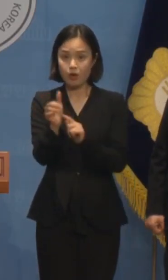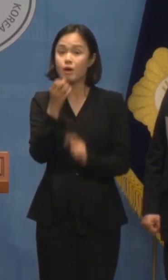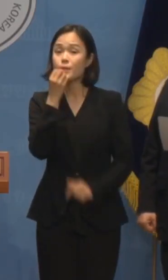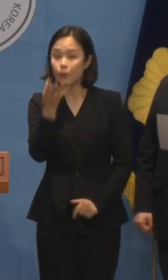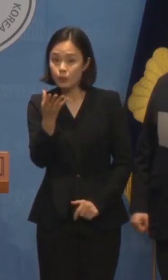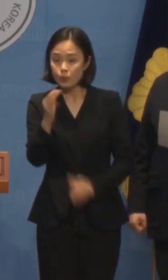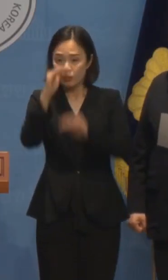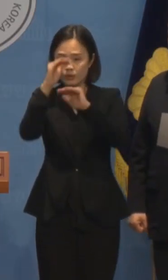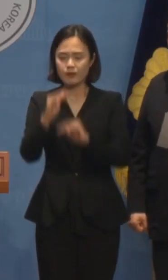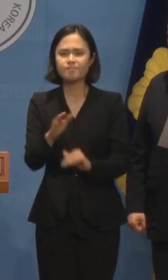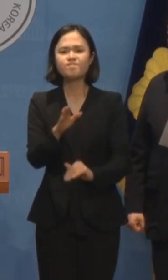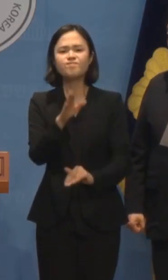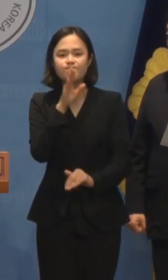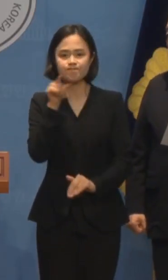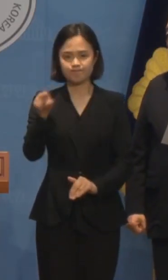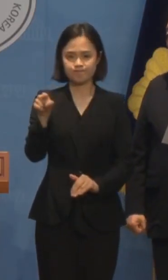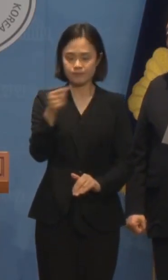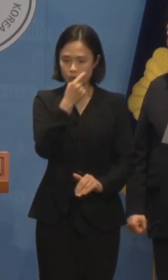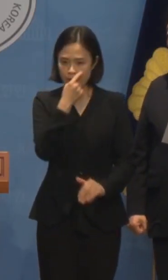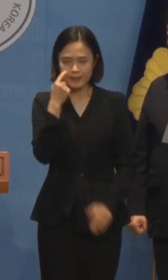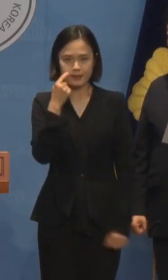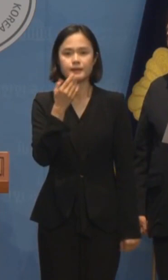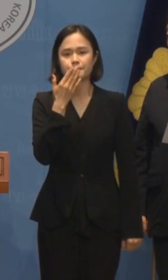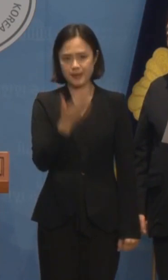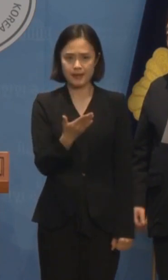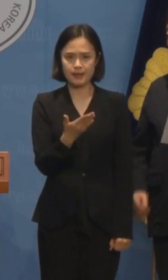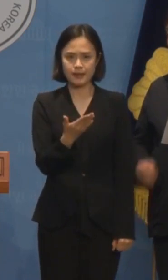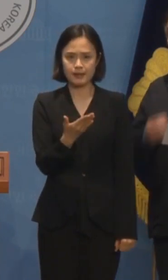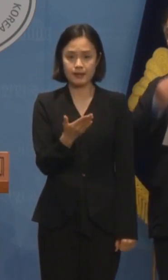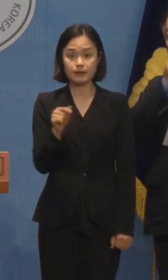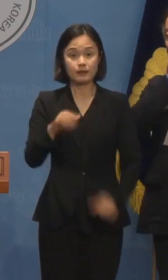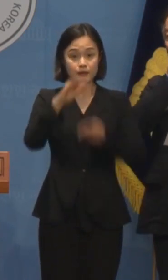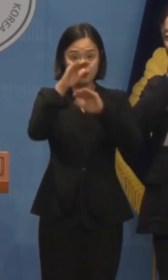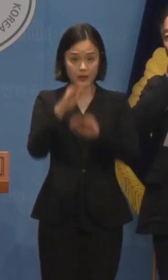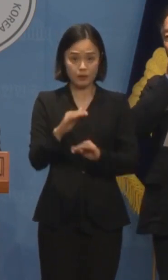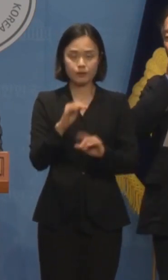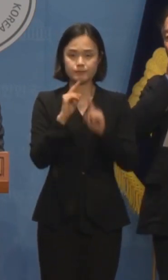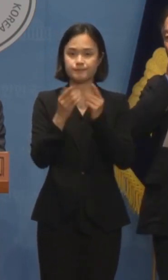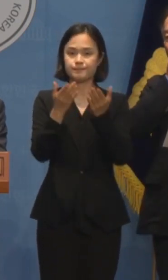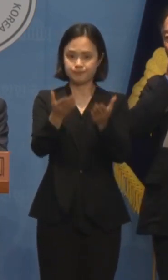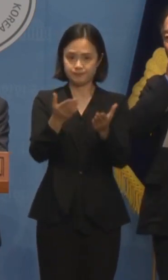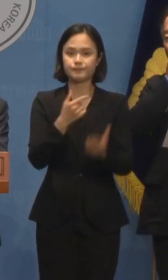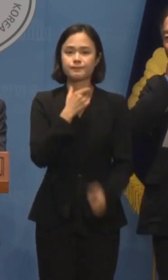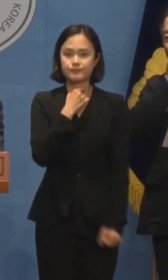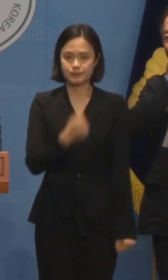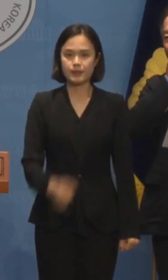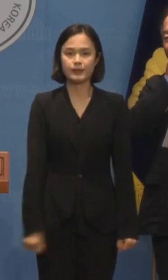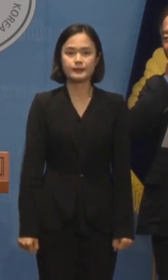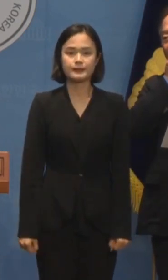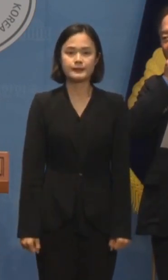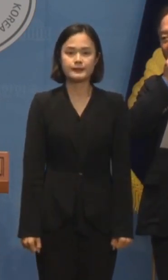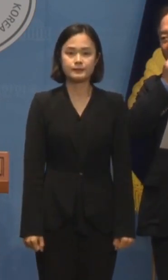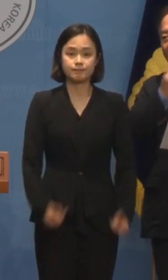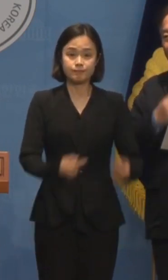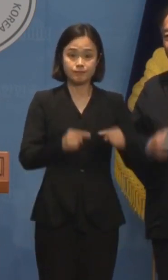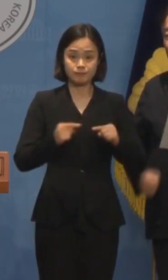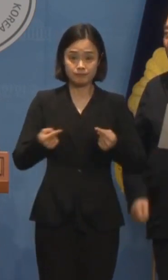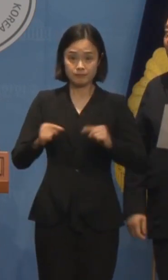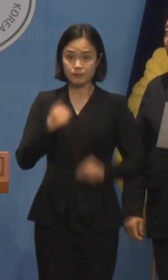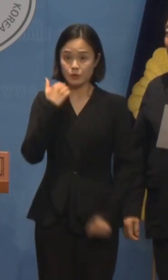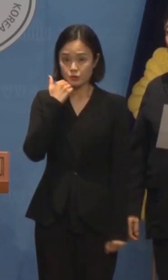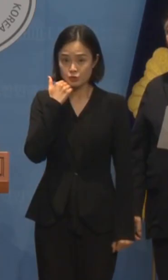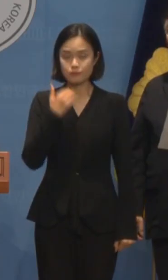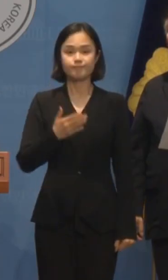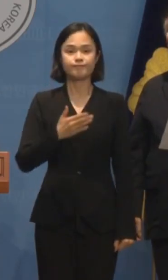진실이라는 게 이제 확인이 된 셈입니다. 그래서 이와 관련해서 오늘 기자회견 하겠습니다. 먼저 나오신 분들을 소개하겠습니다.